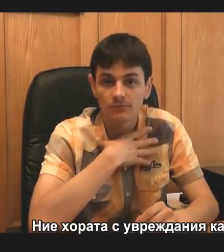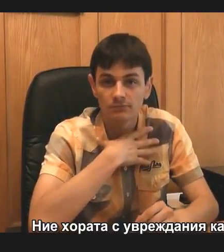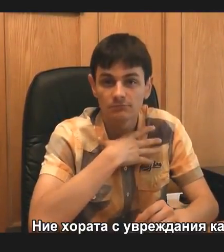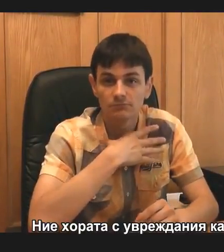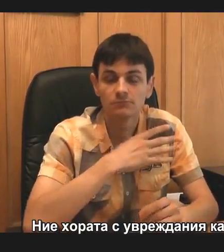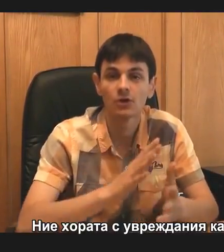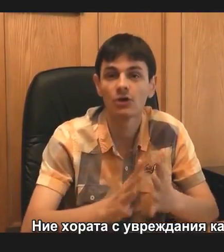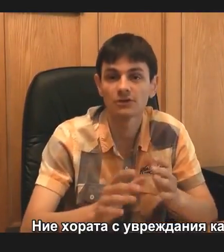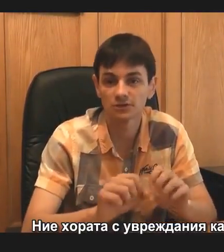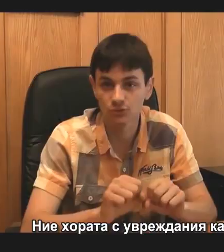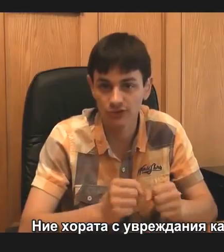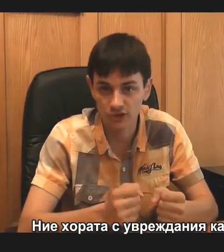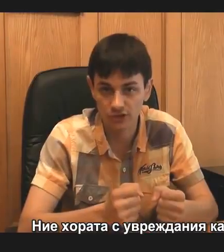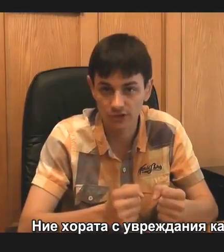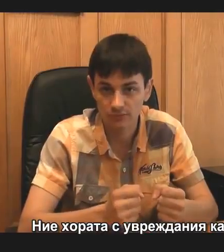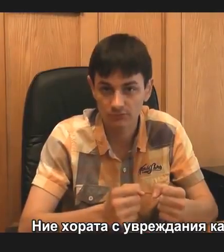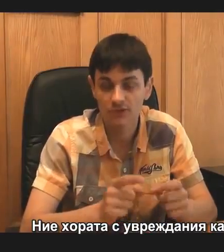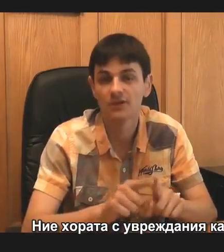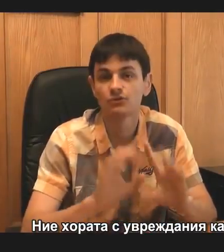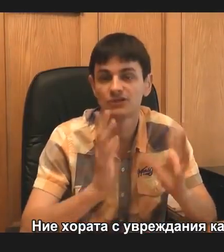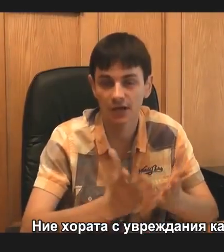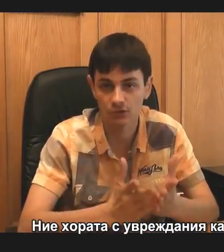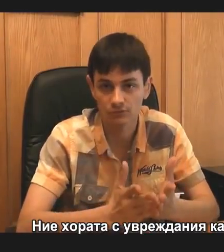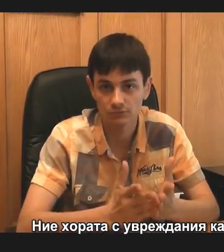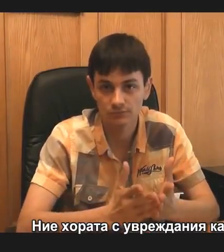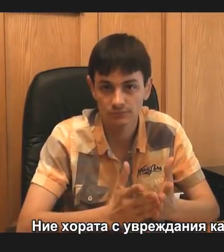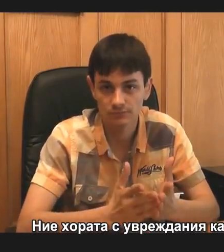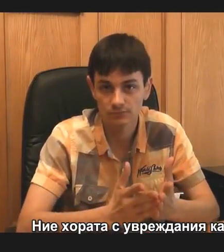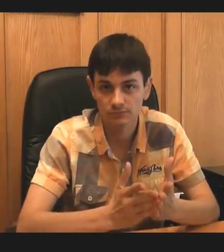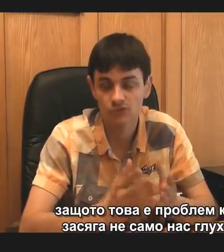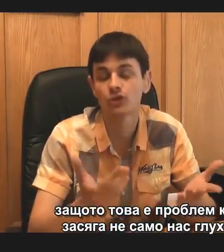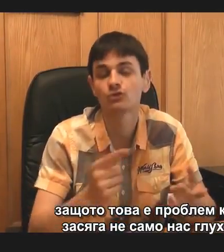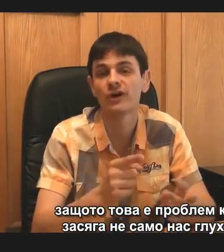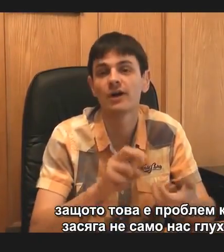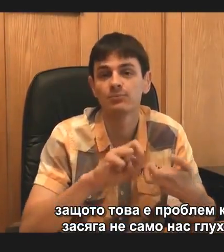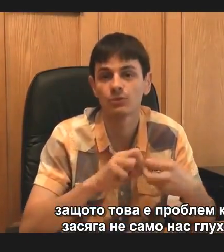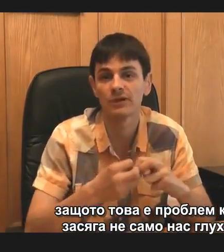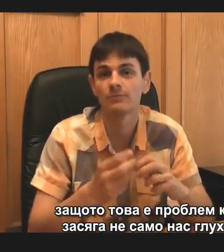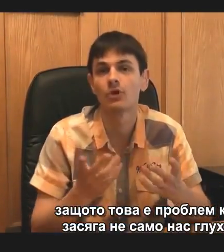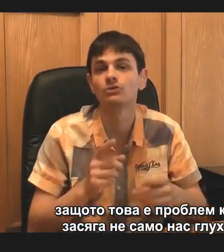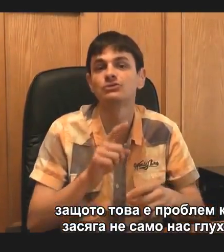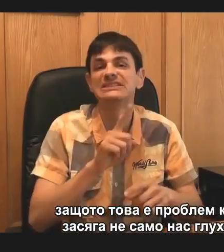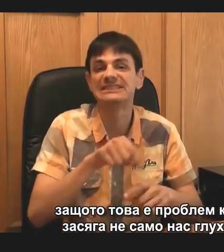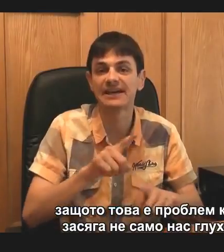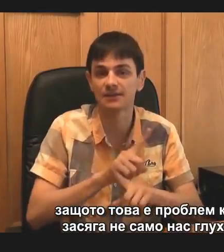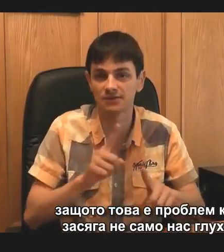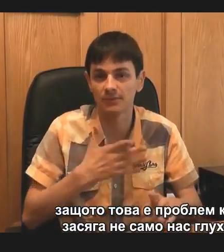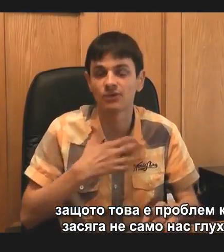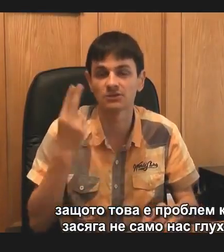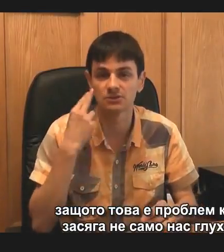Ние, хората с увреждения, като цяло, защото това е проблем, който засяга не само нас